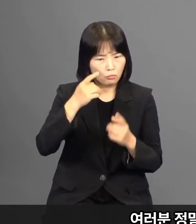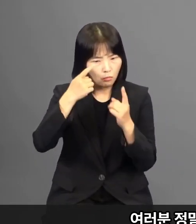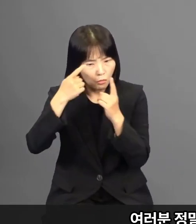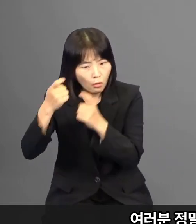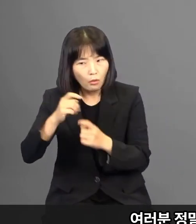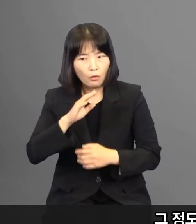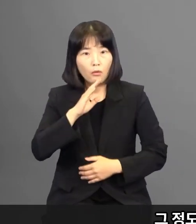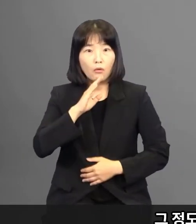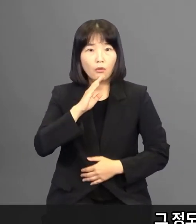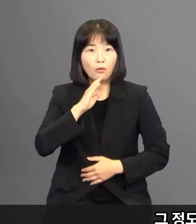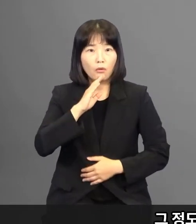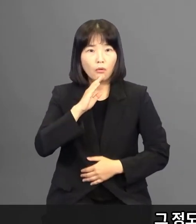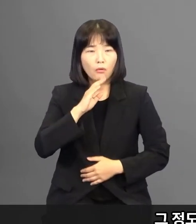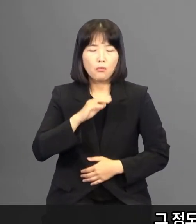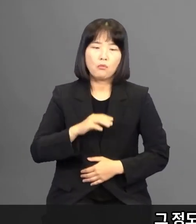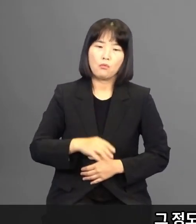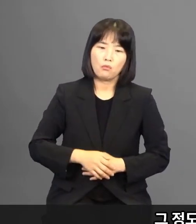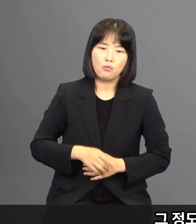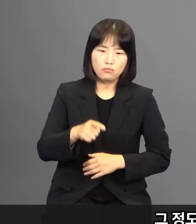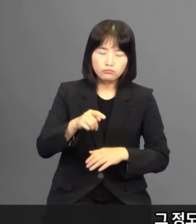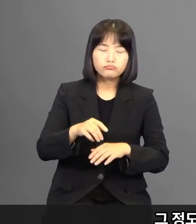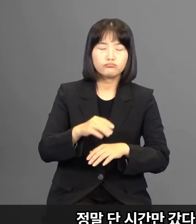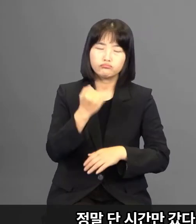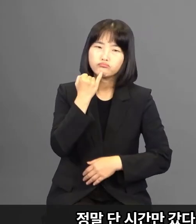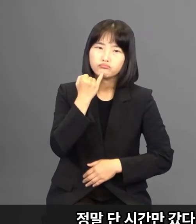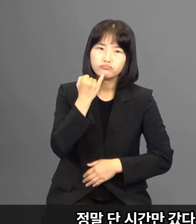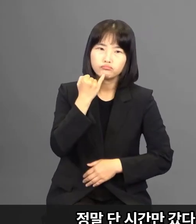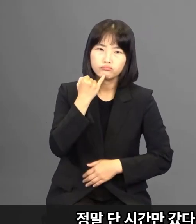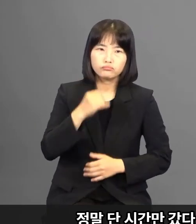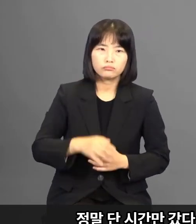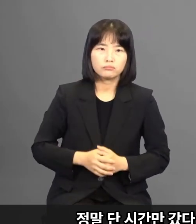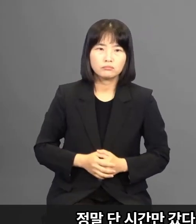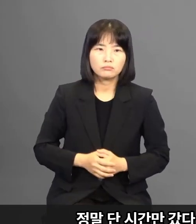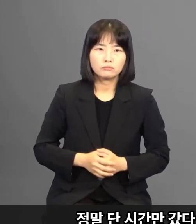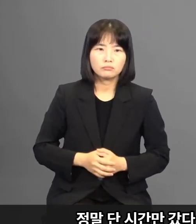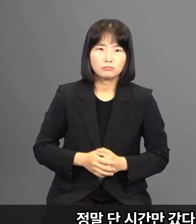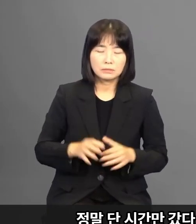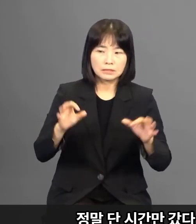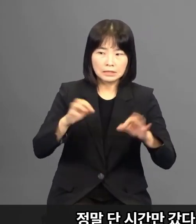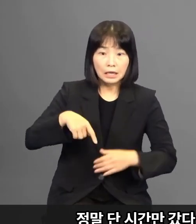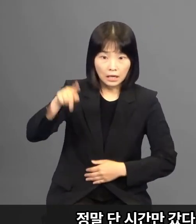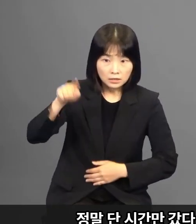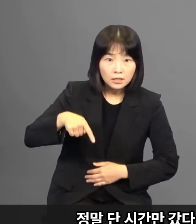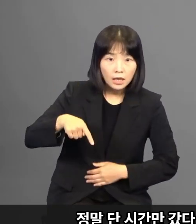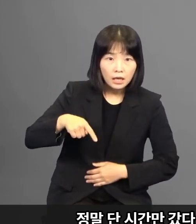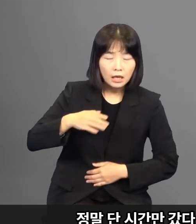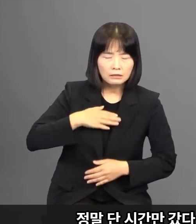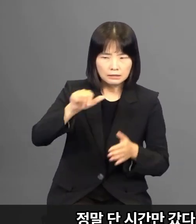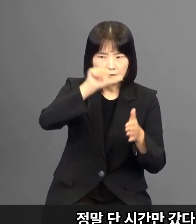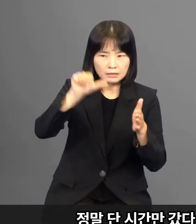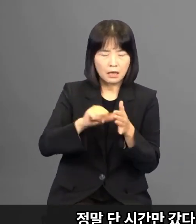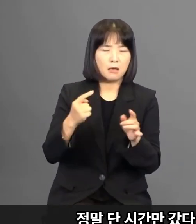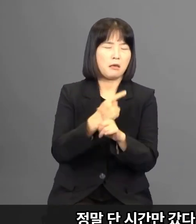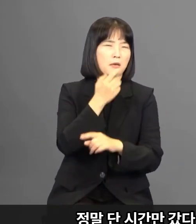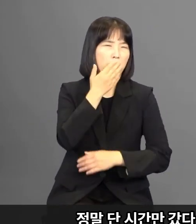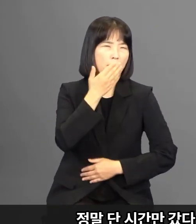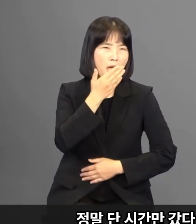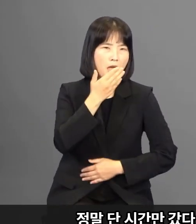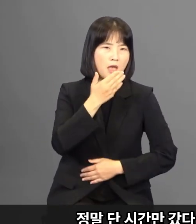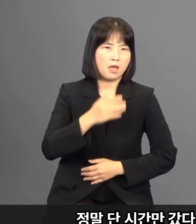않겠습니까? 그 정도면 진짜 살만하겠다. 정말 단시간만 갔다 와도 내 인생을 바꿀 수가 있겠다.